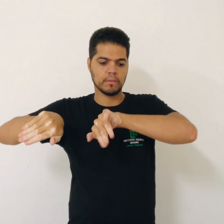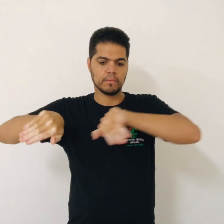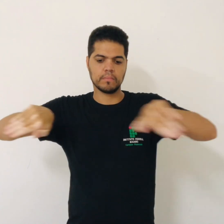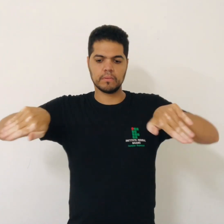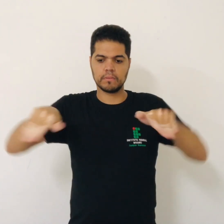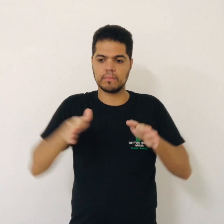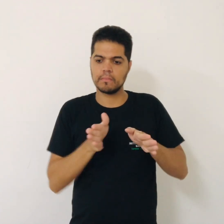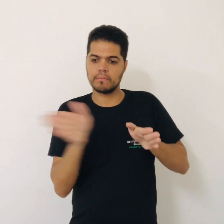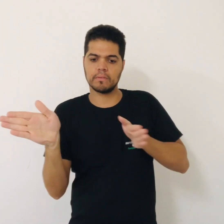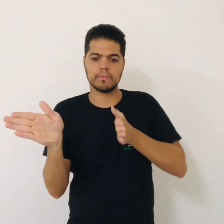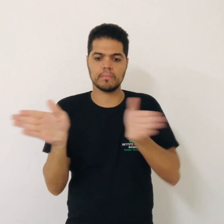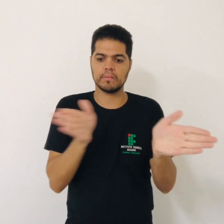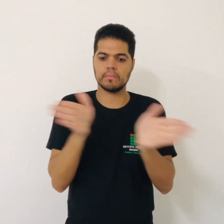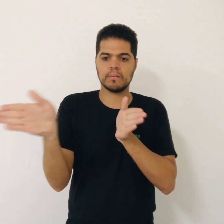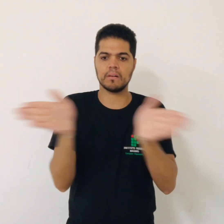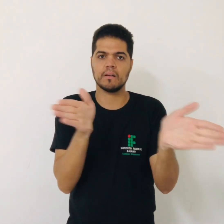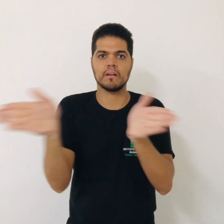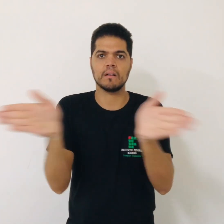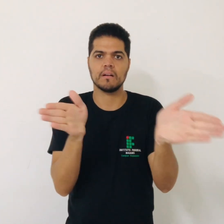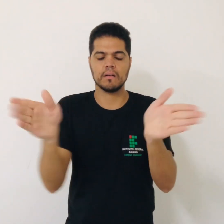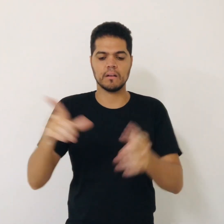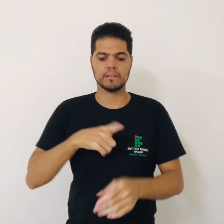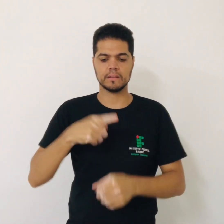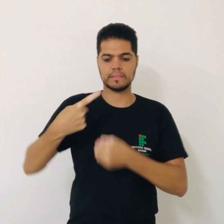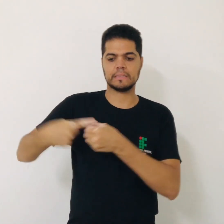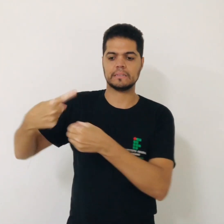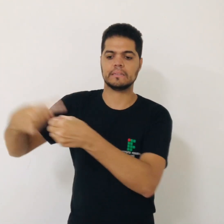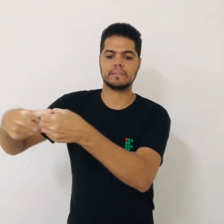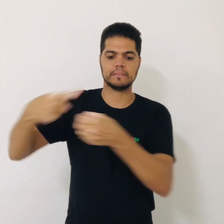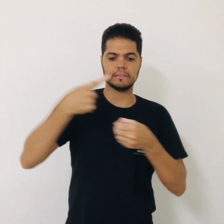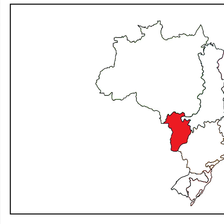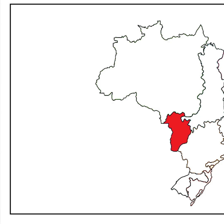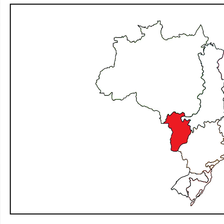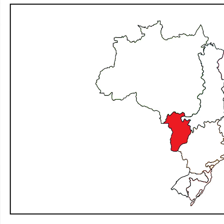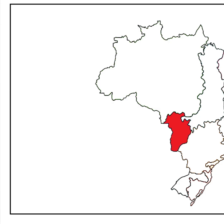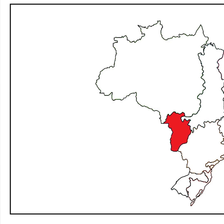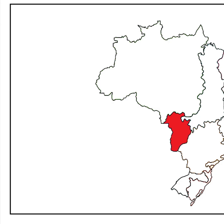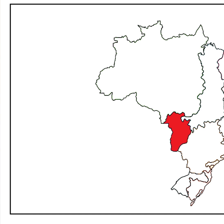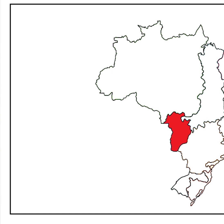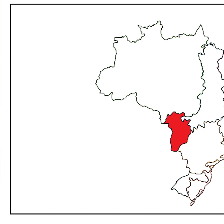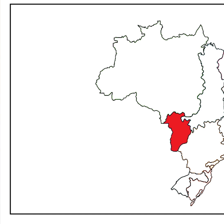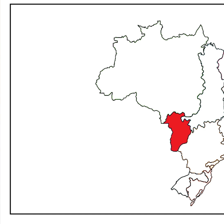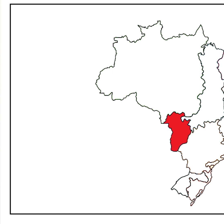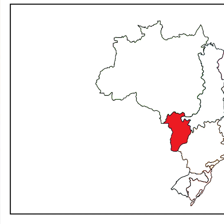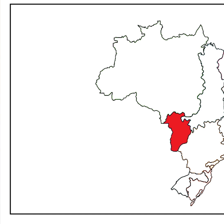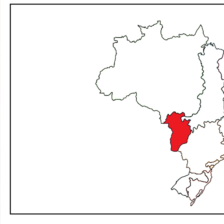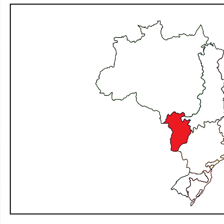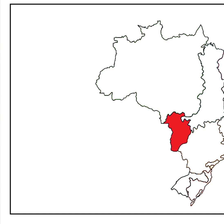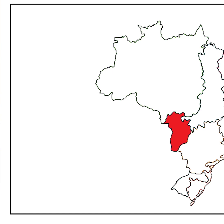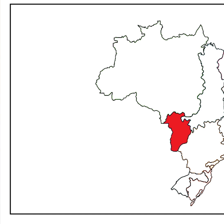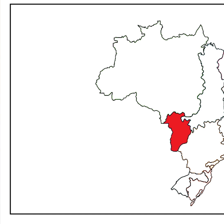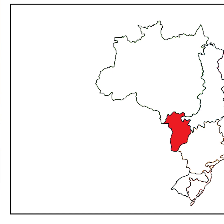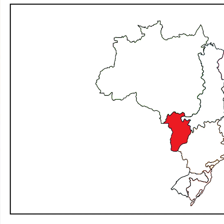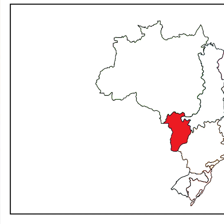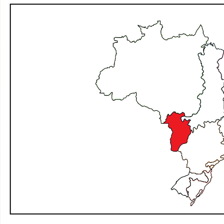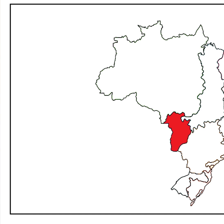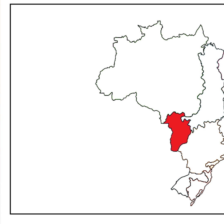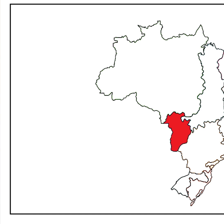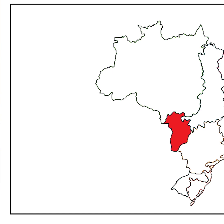O prolongamento do Rio São Francisco, a chamada transposição, que é a tentativa de levar água para áreas que